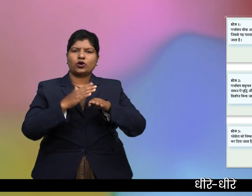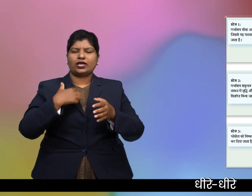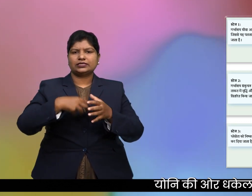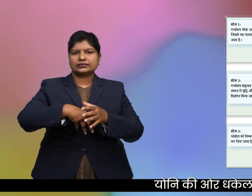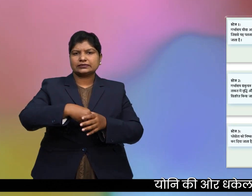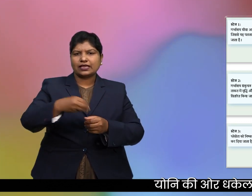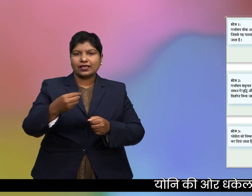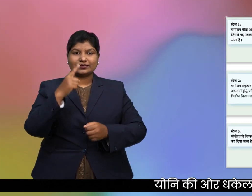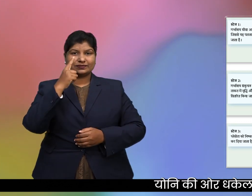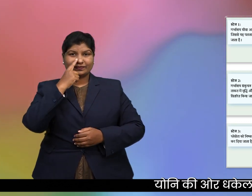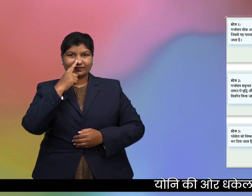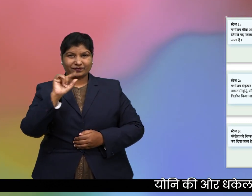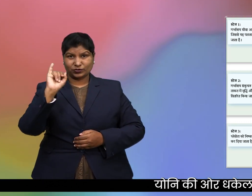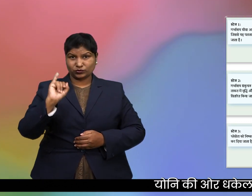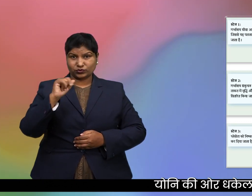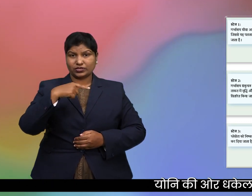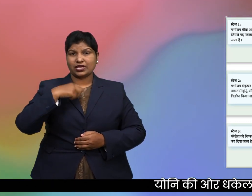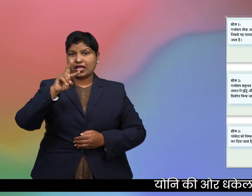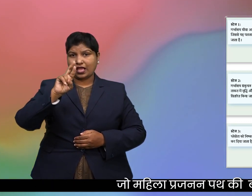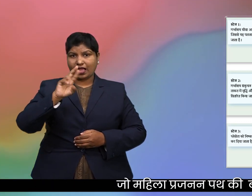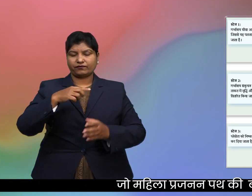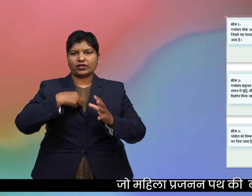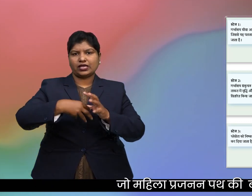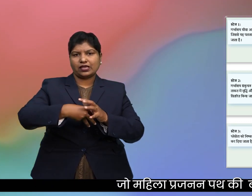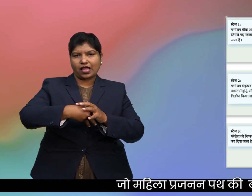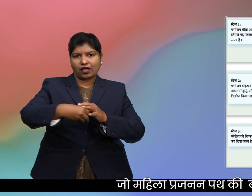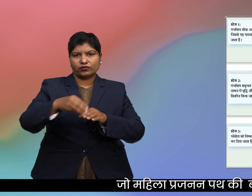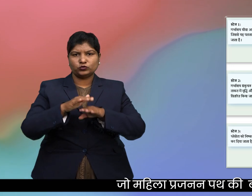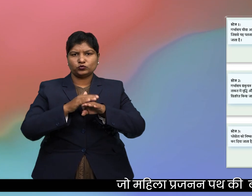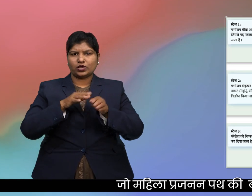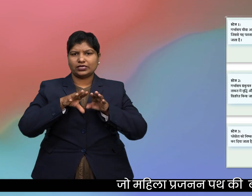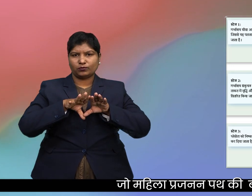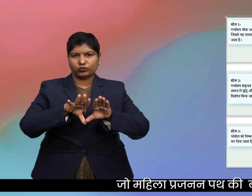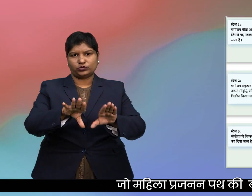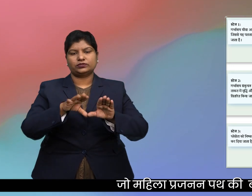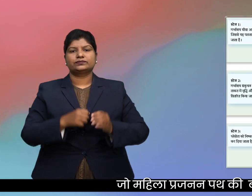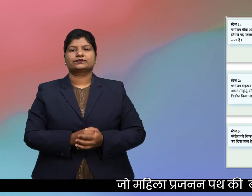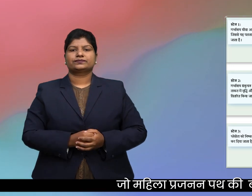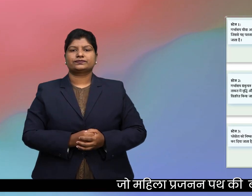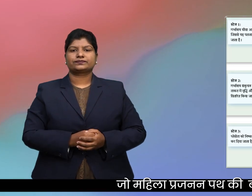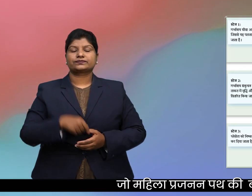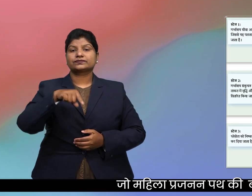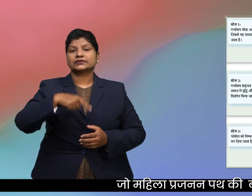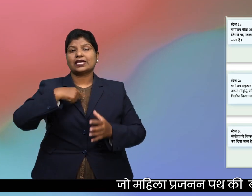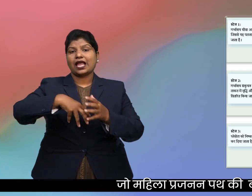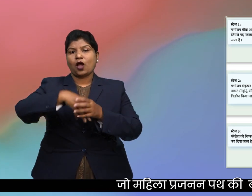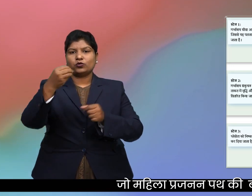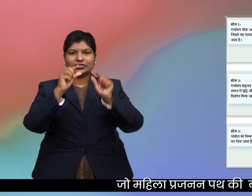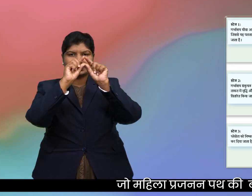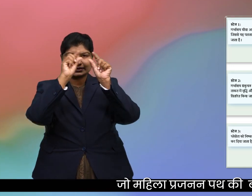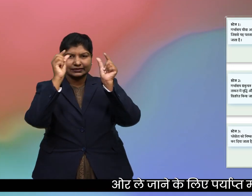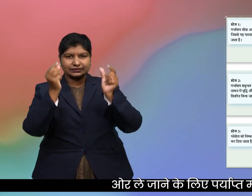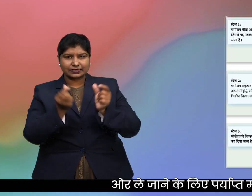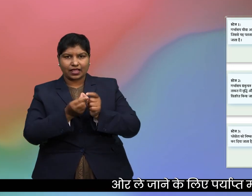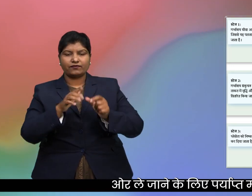धीरे-धीरे यौन की ओर ढकेलते हैं, जो महिला प्रजनन पथ की बाहरी मार्ग